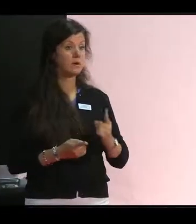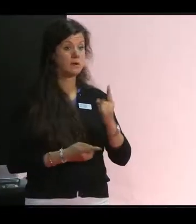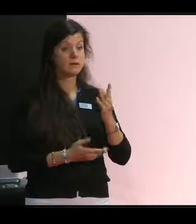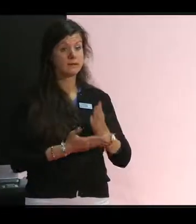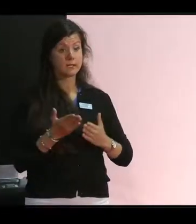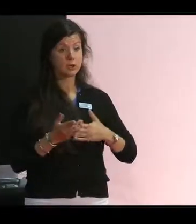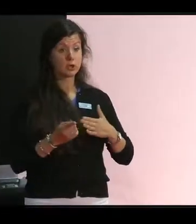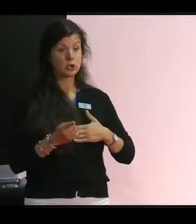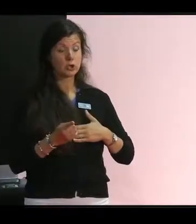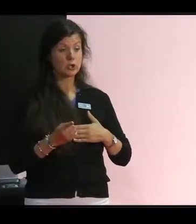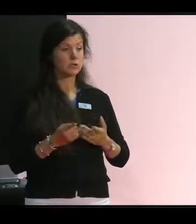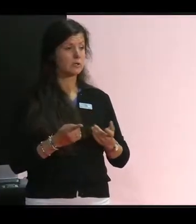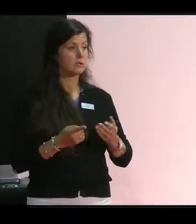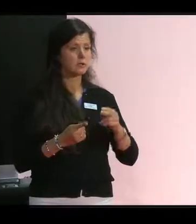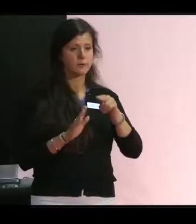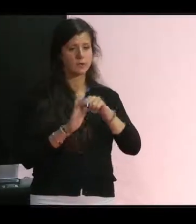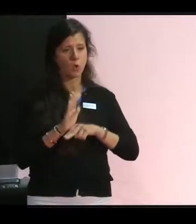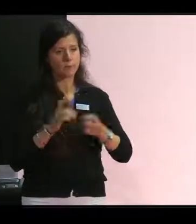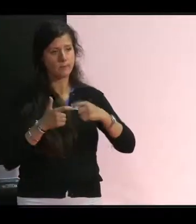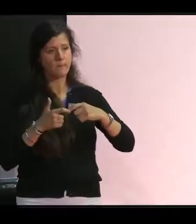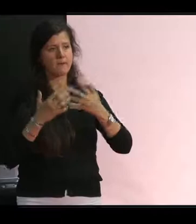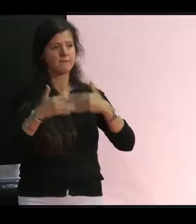normbrytande funktionalitet och sådär.